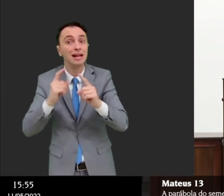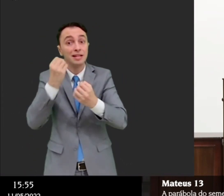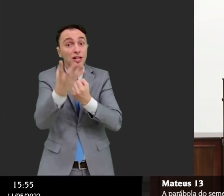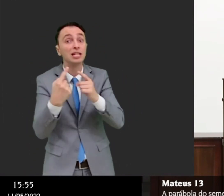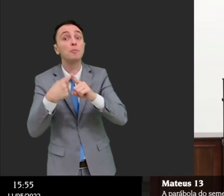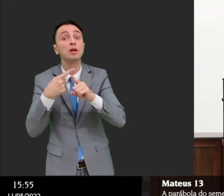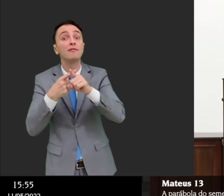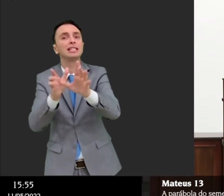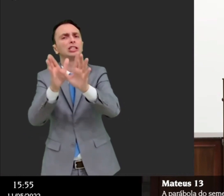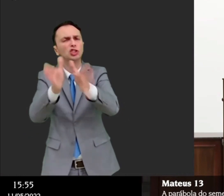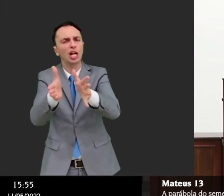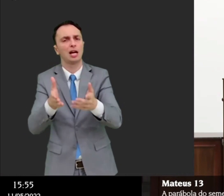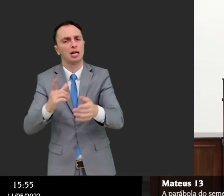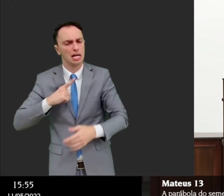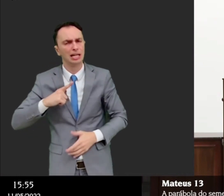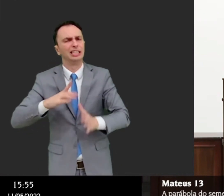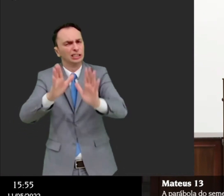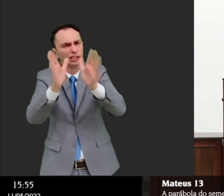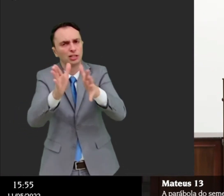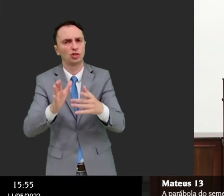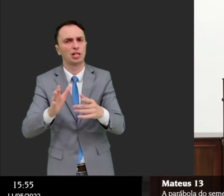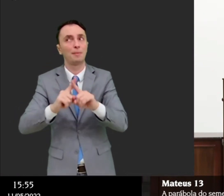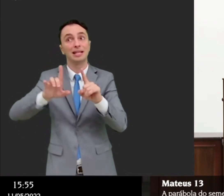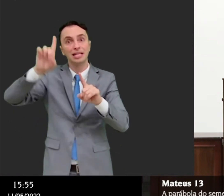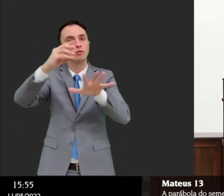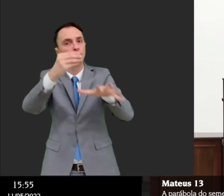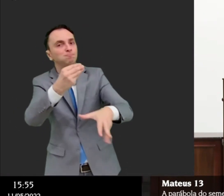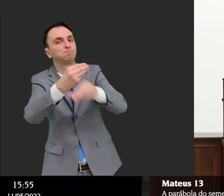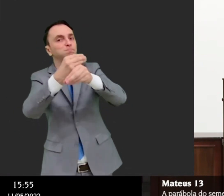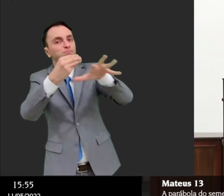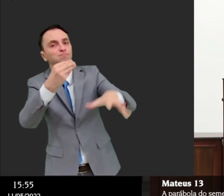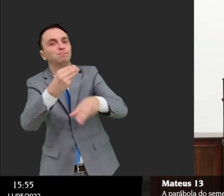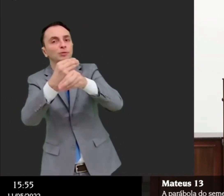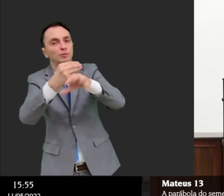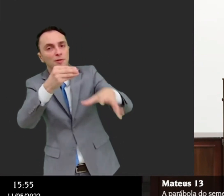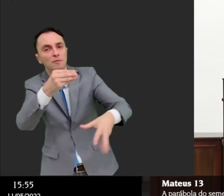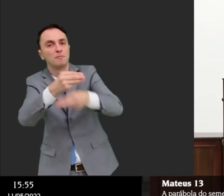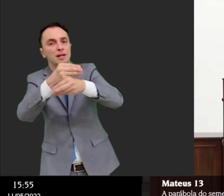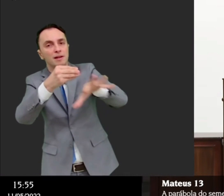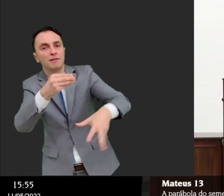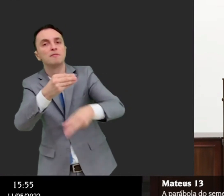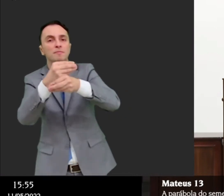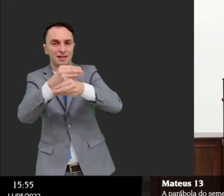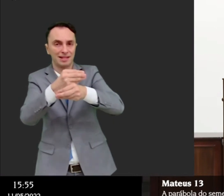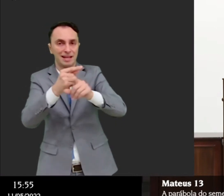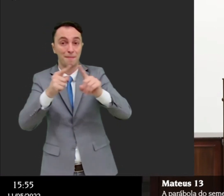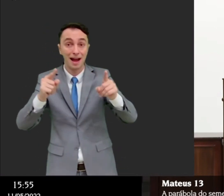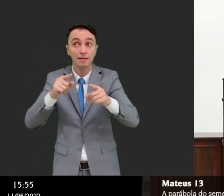cima disso, ainda vai ter um acréscimo de coisas maiores e melhores.